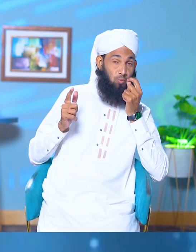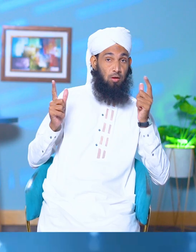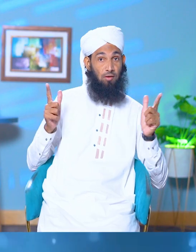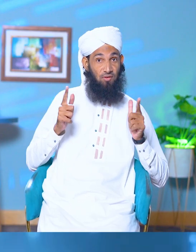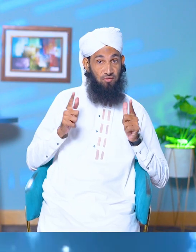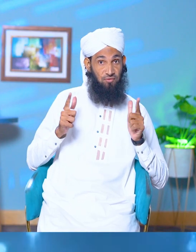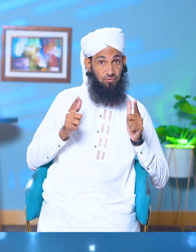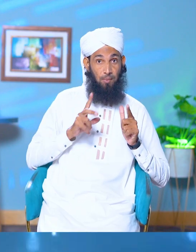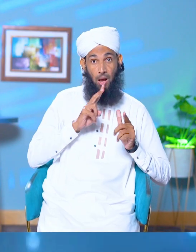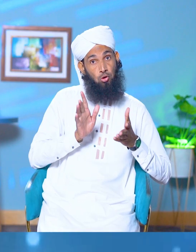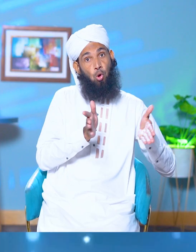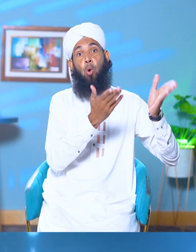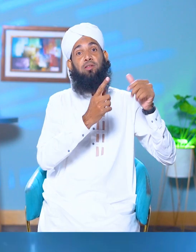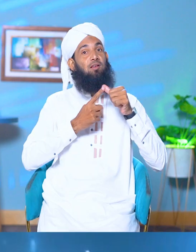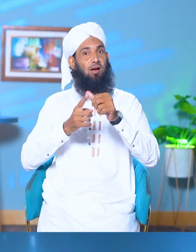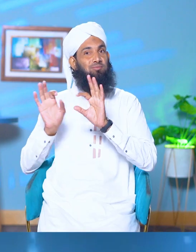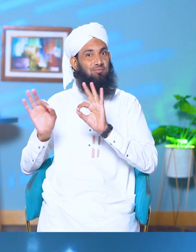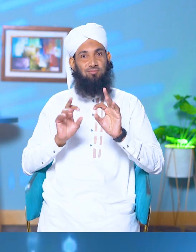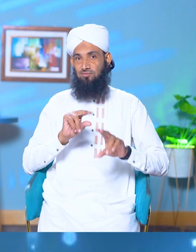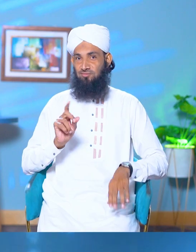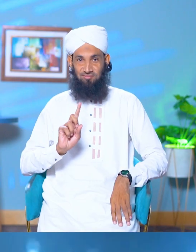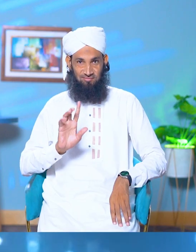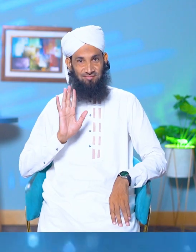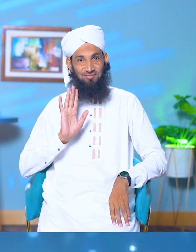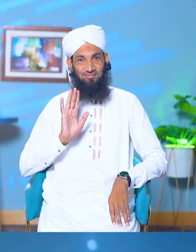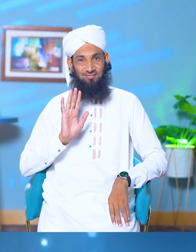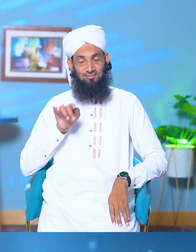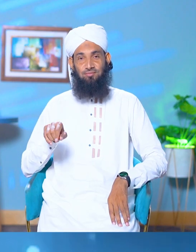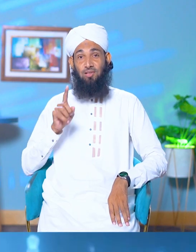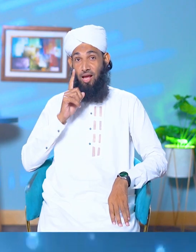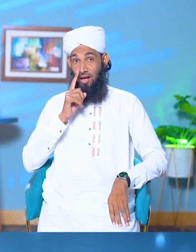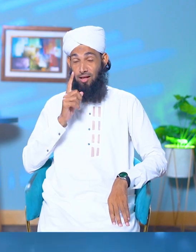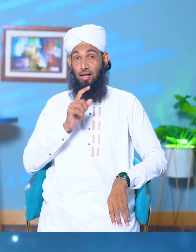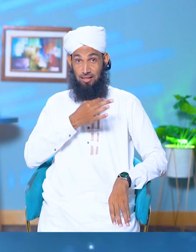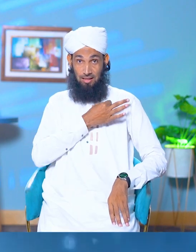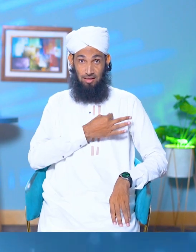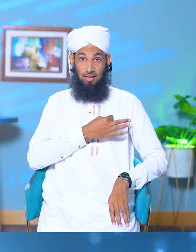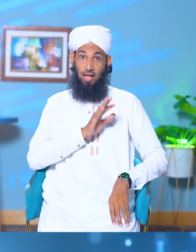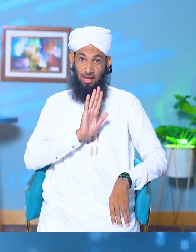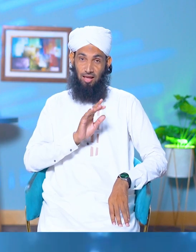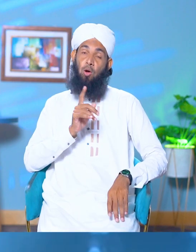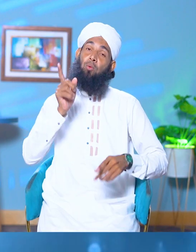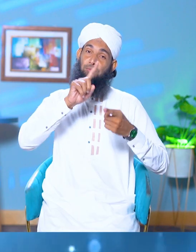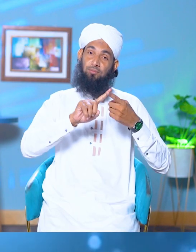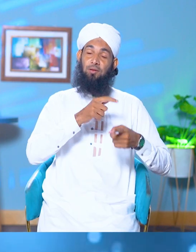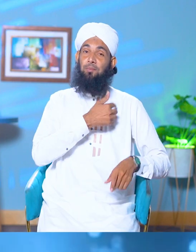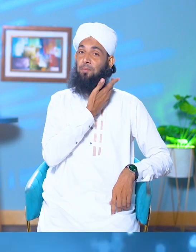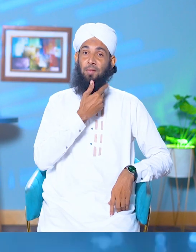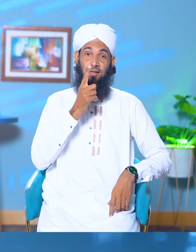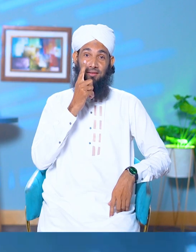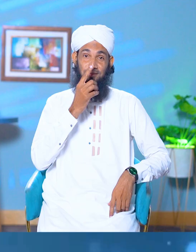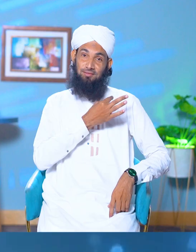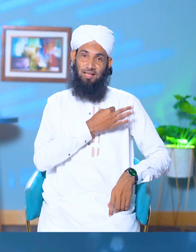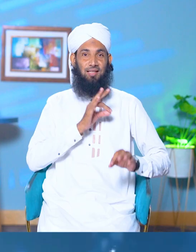یہ اور صورت ہے۔ یہ وہ جنرلی وہ کہہ رہی ہے کہ مجھے نیک رشتہ چاہیے، ایسا بھی نہیں، کچھ ہاں بھی بولتا ہوں کہ مجھے نیک گھرانہ چاہیے